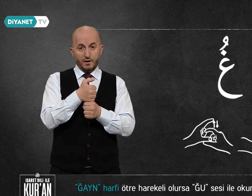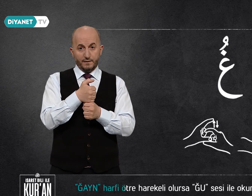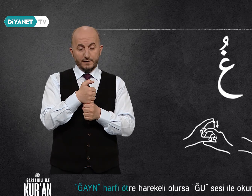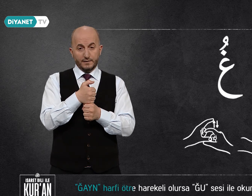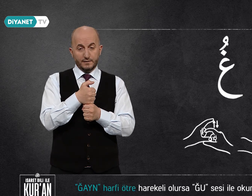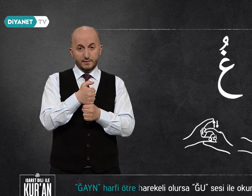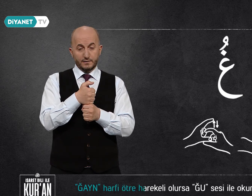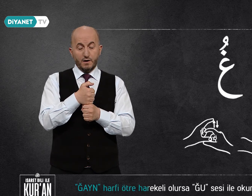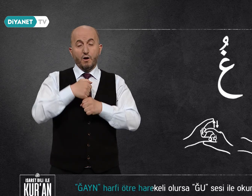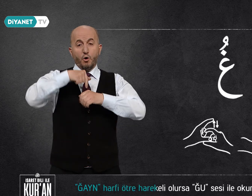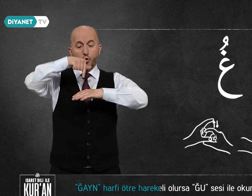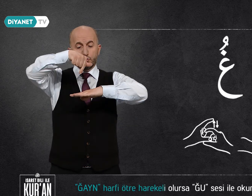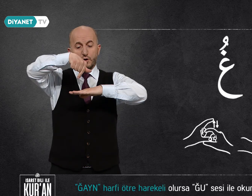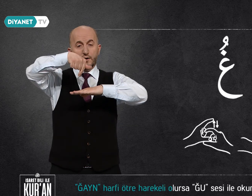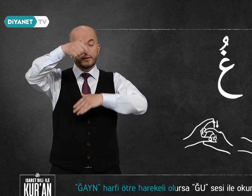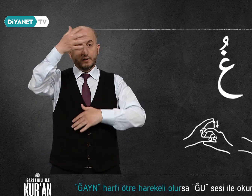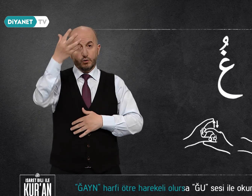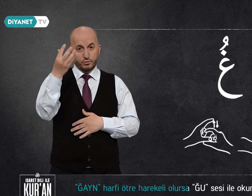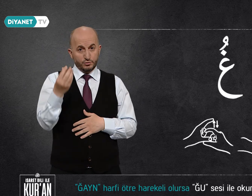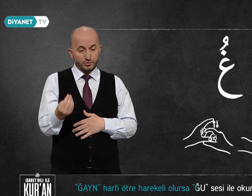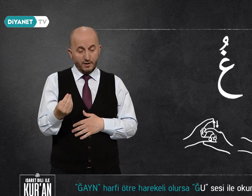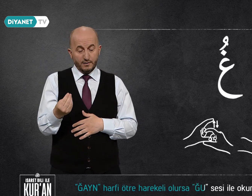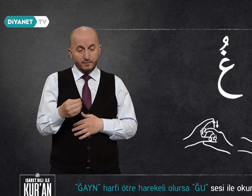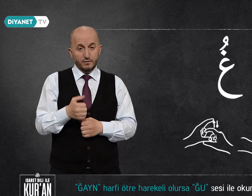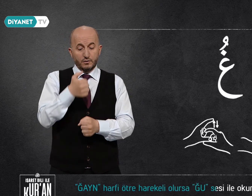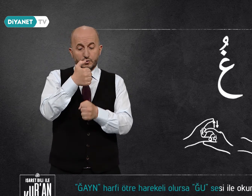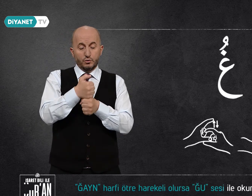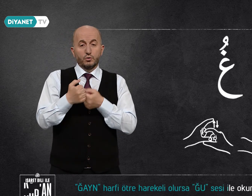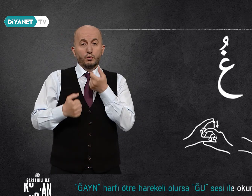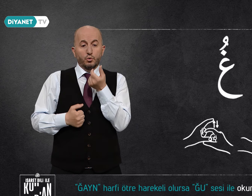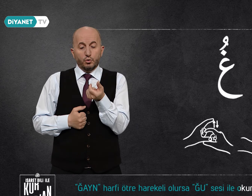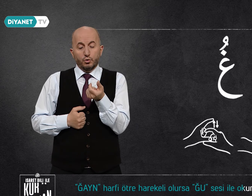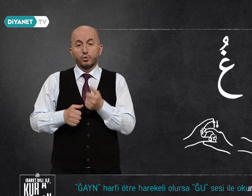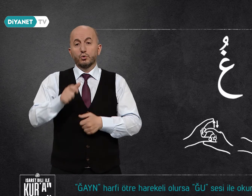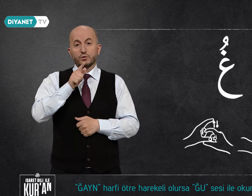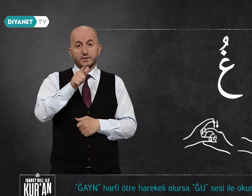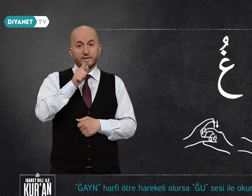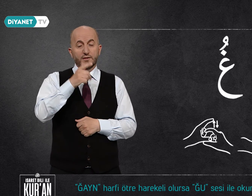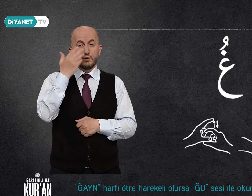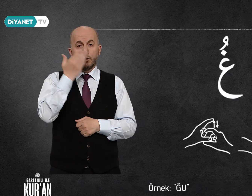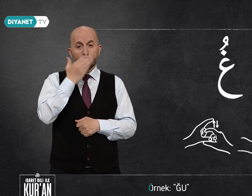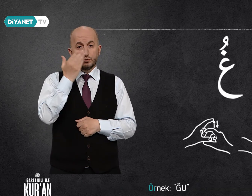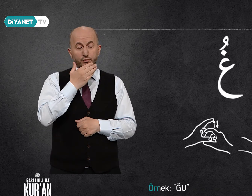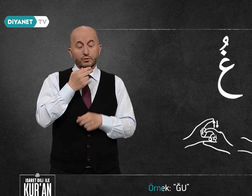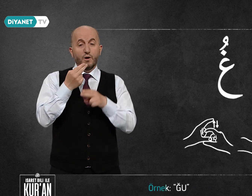A ötre hareketi olursa bu sesiyle okunur örnek